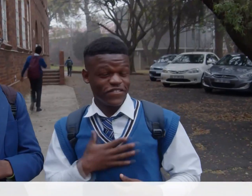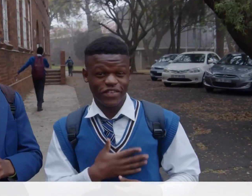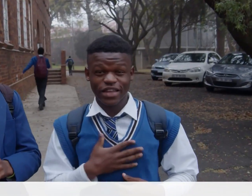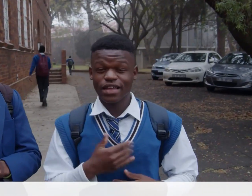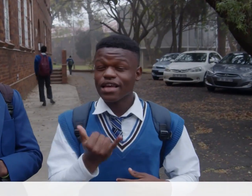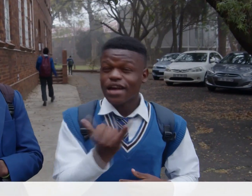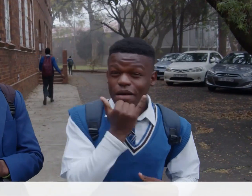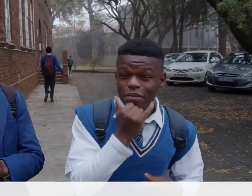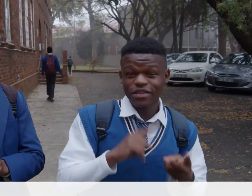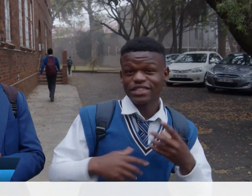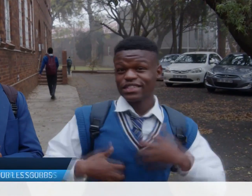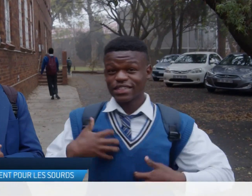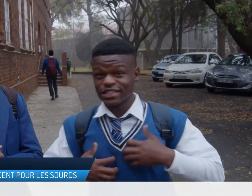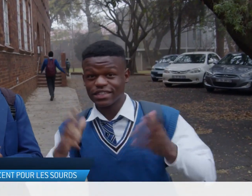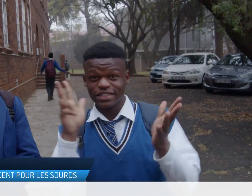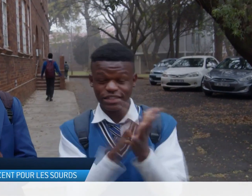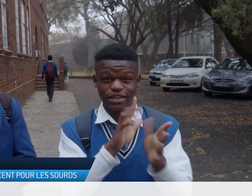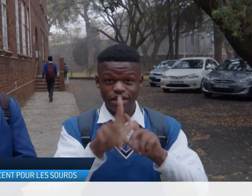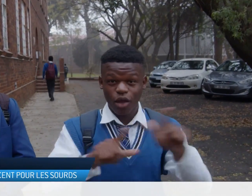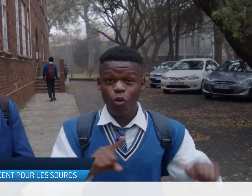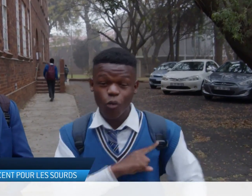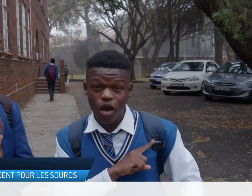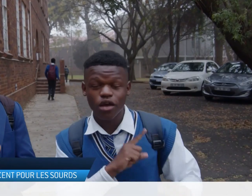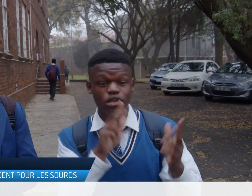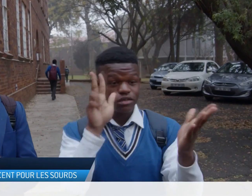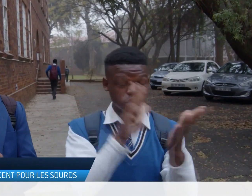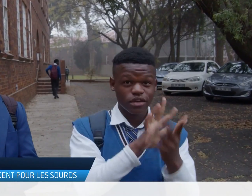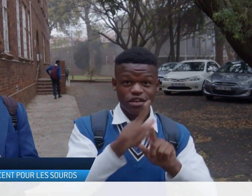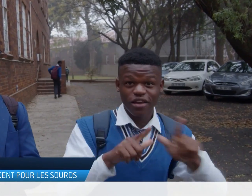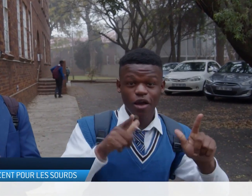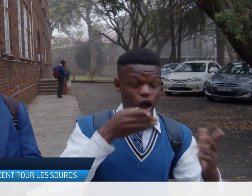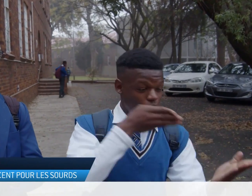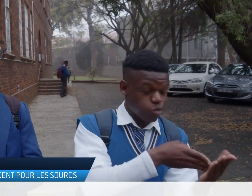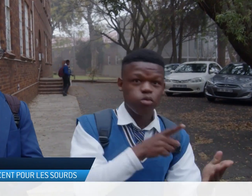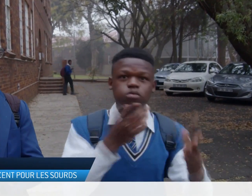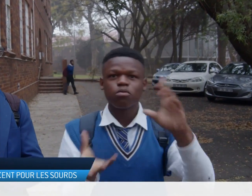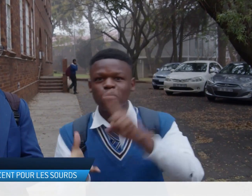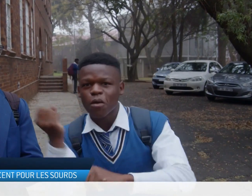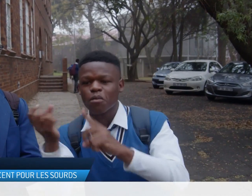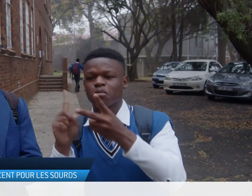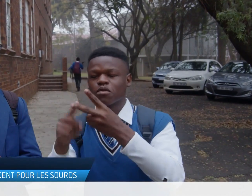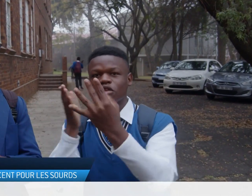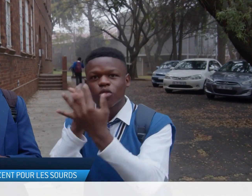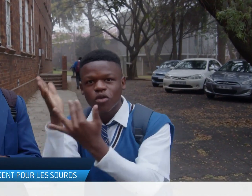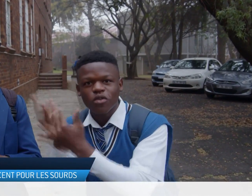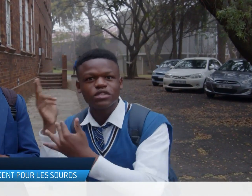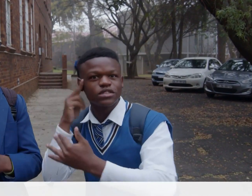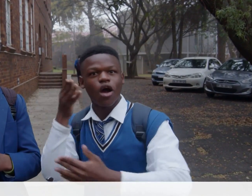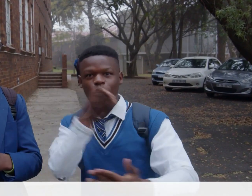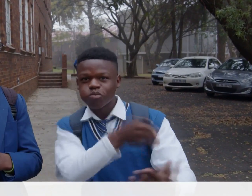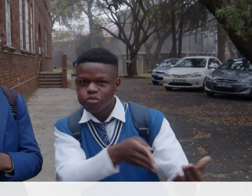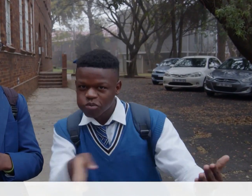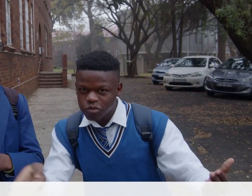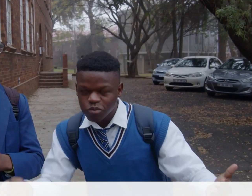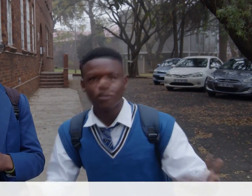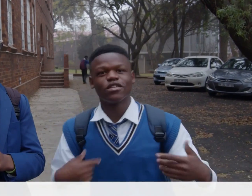Je suis vraiment content que notre langue des signes soit maintenant officielle. Grâce à ça, il va y avoir plus d'accessibilité pour